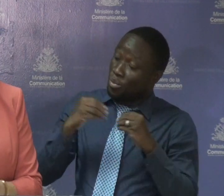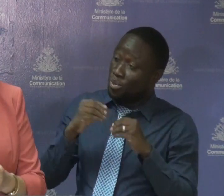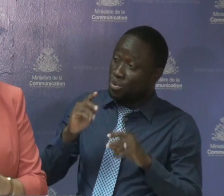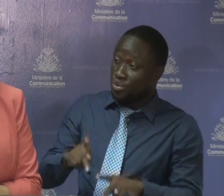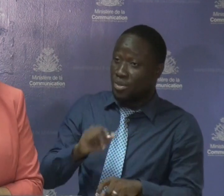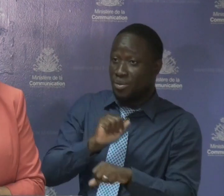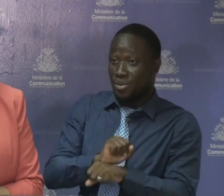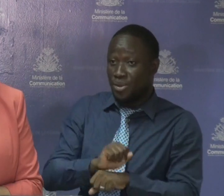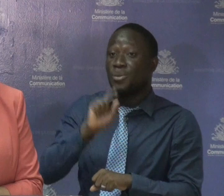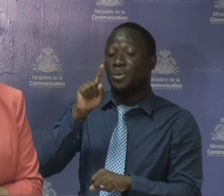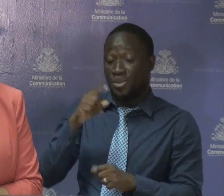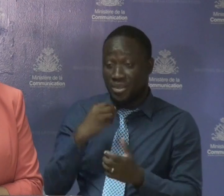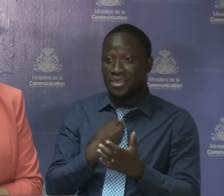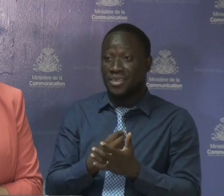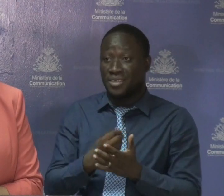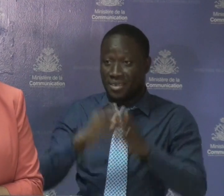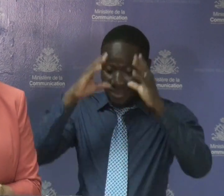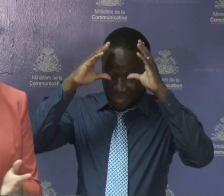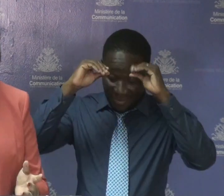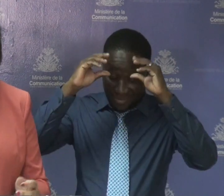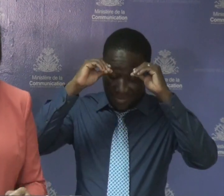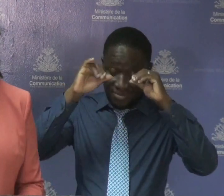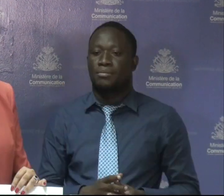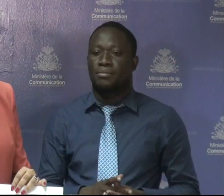dans l'État, mais il faut gain plus monde formé et tout.